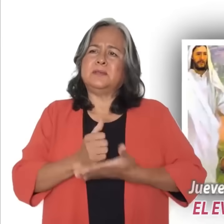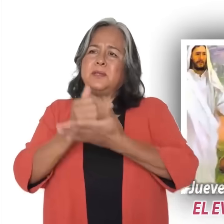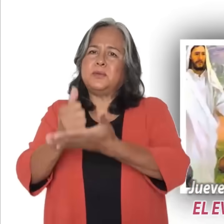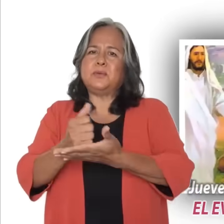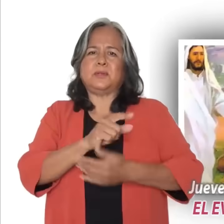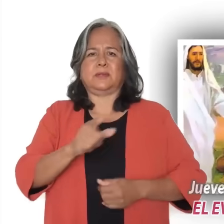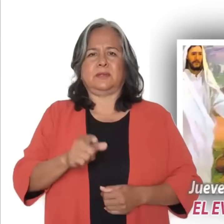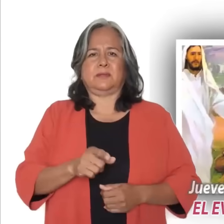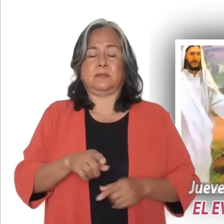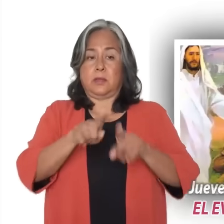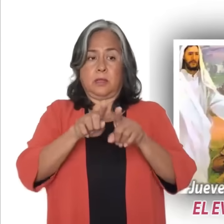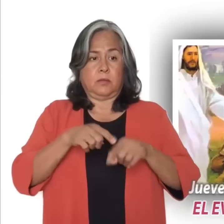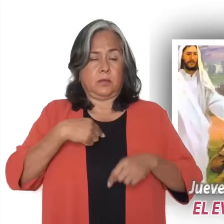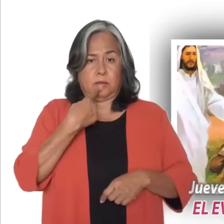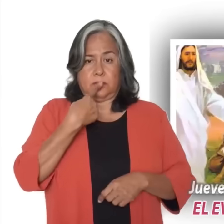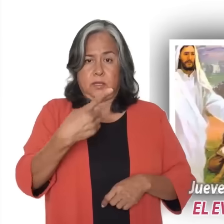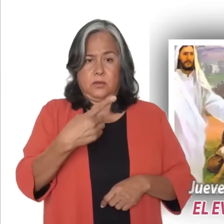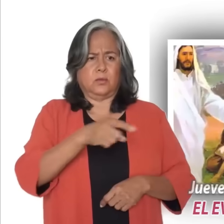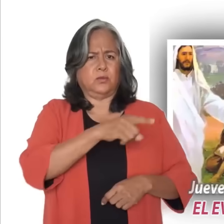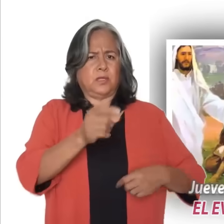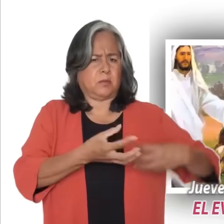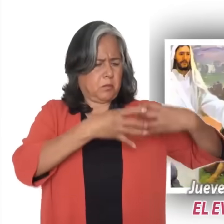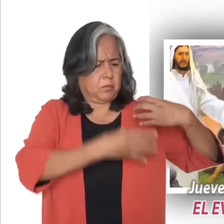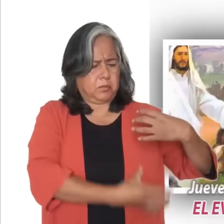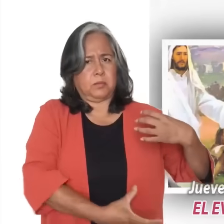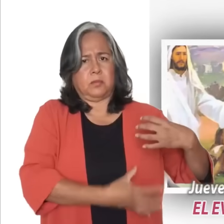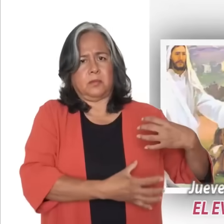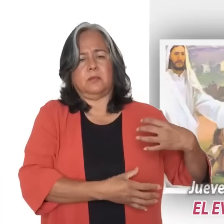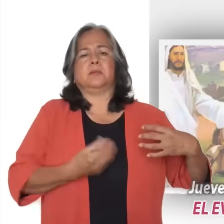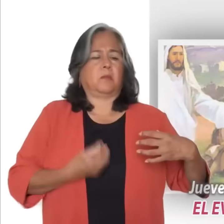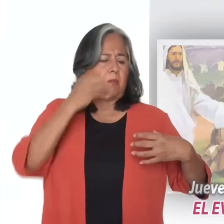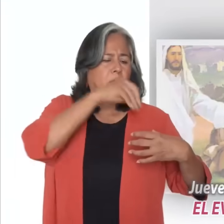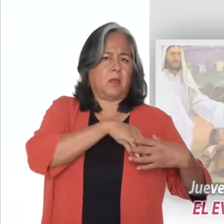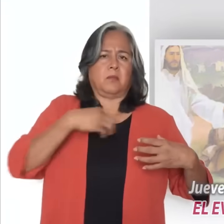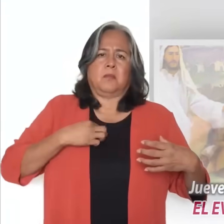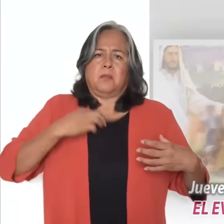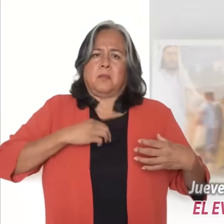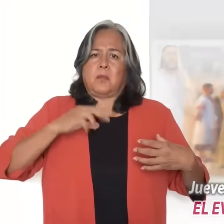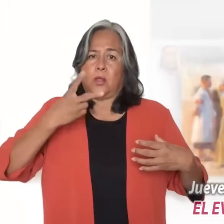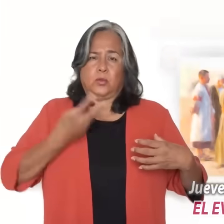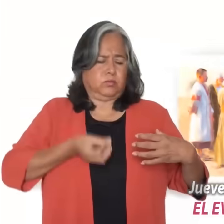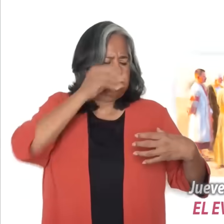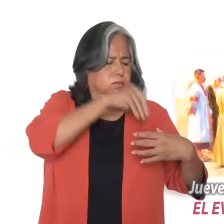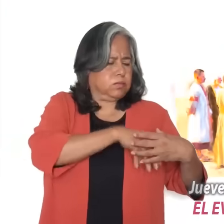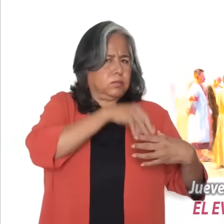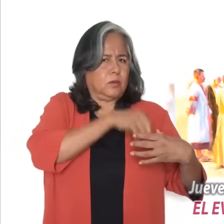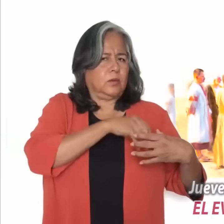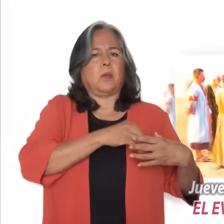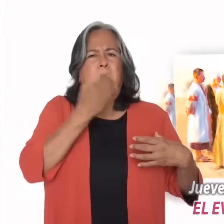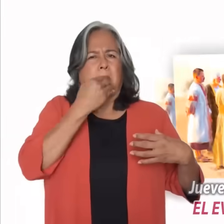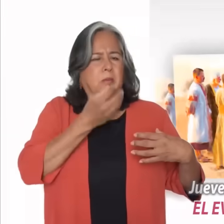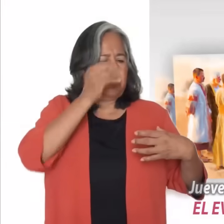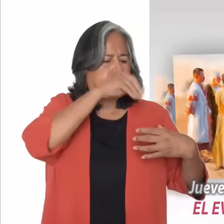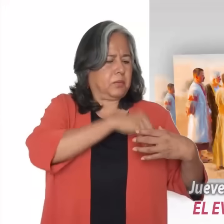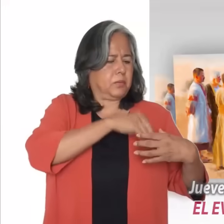No lleven con ustedes en su cinturón monedas de oro, de plata o de cobre. No lleven morral para